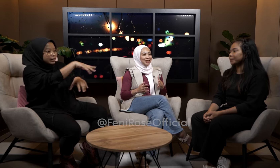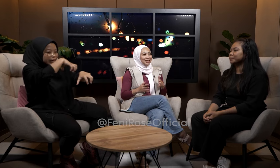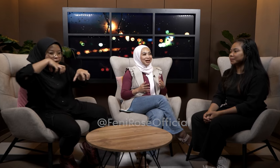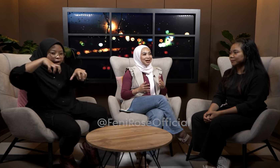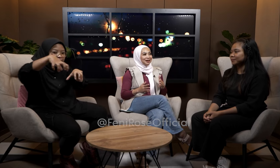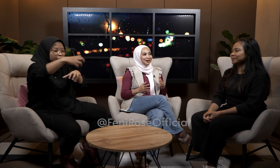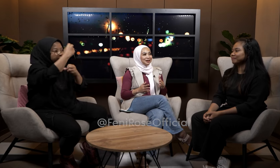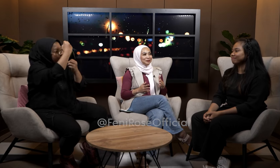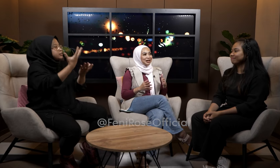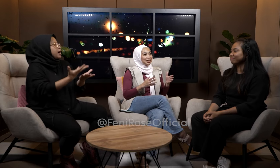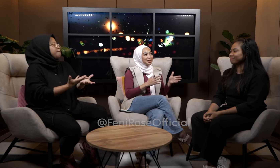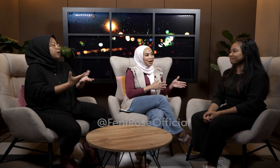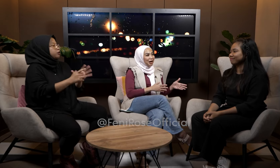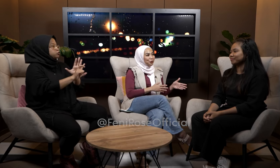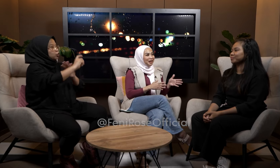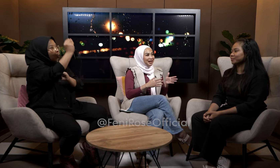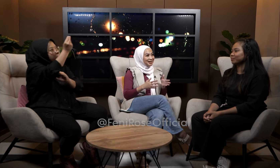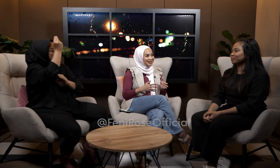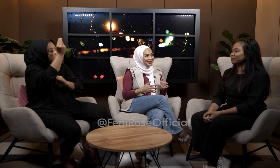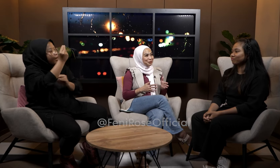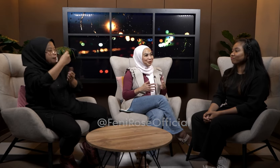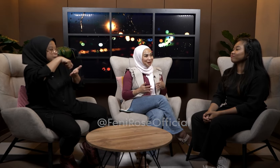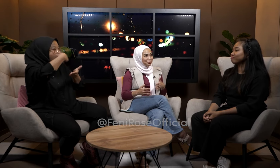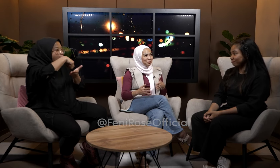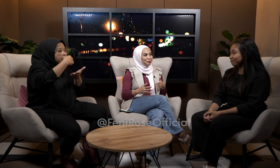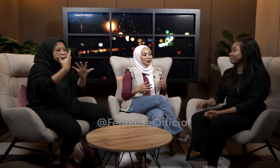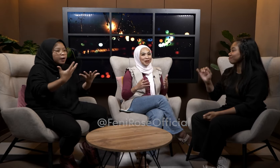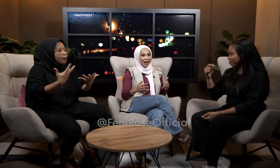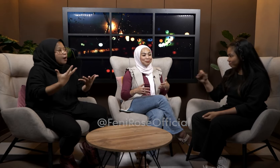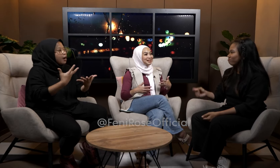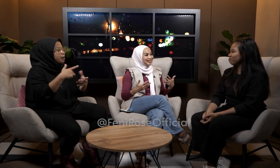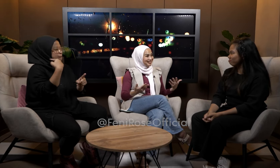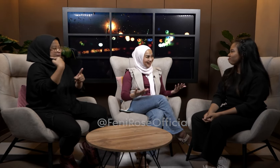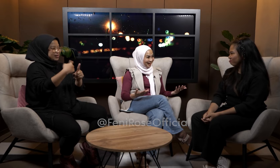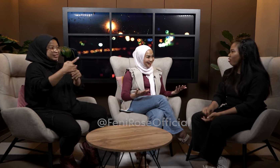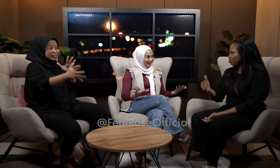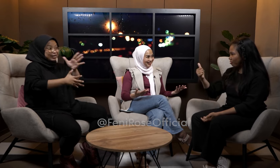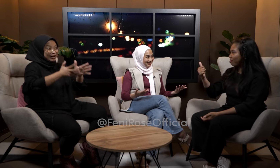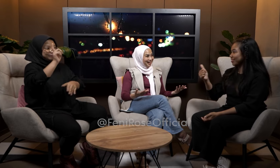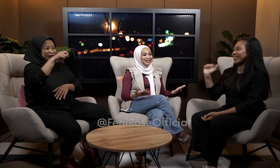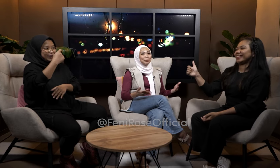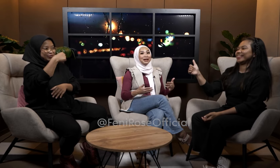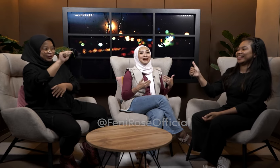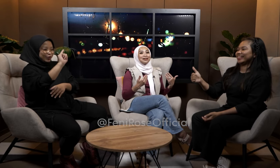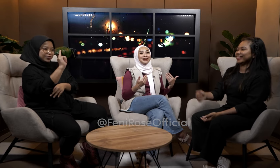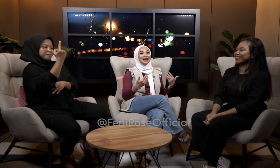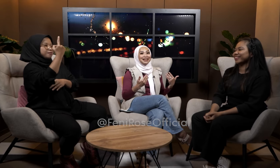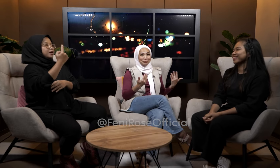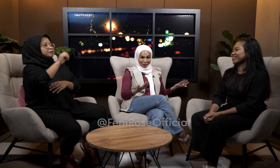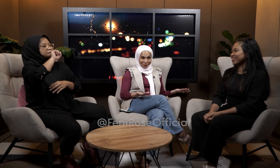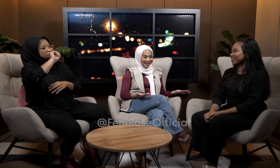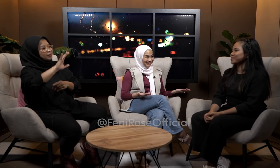Eh wisatanya kulinernya seperti itu menggunakan bahasa isyarat Dan disampaikan oleh teman tuli